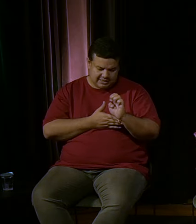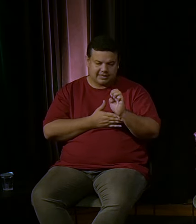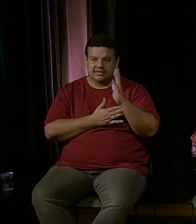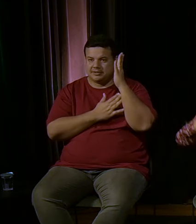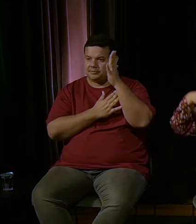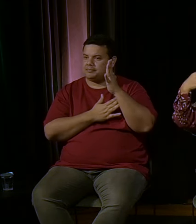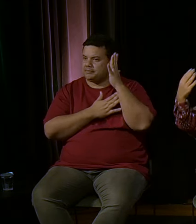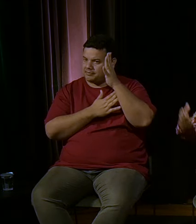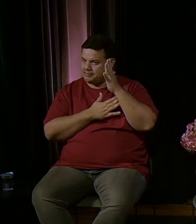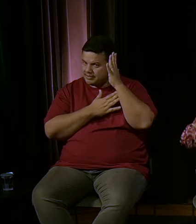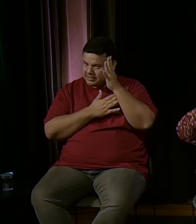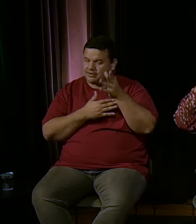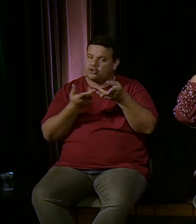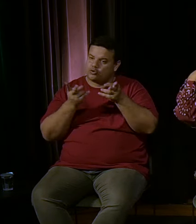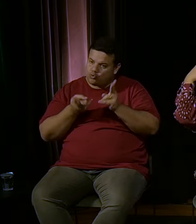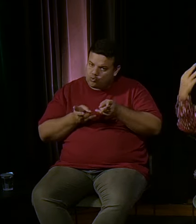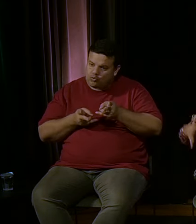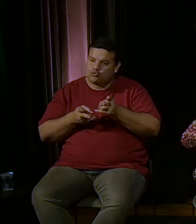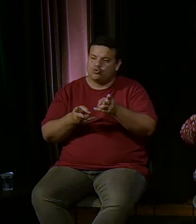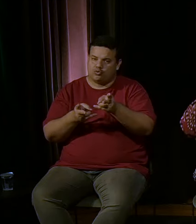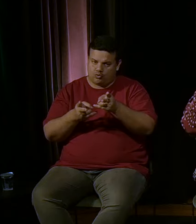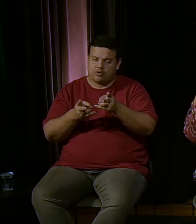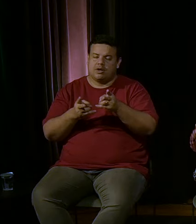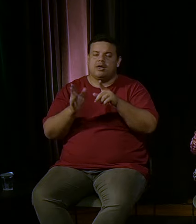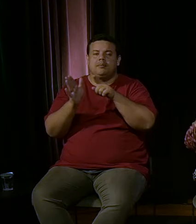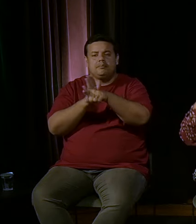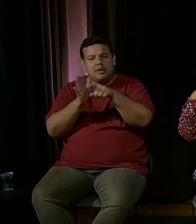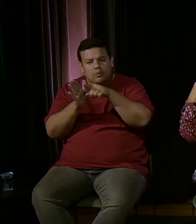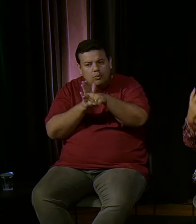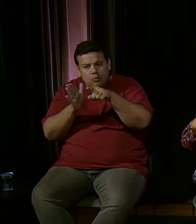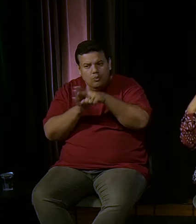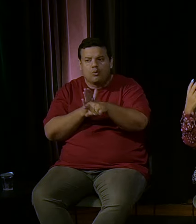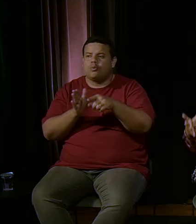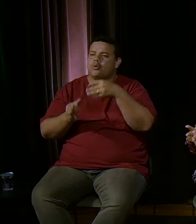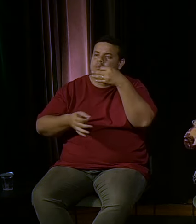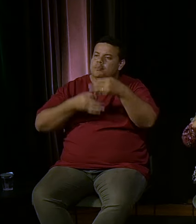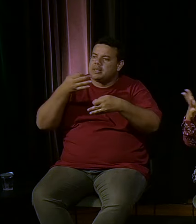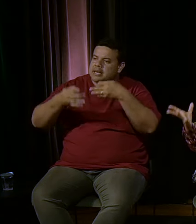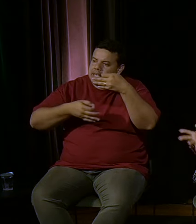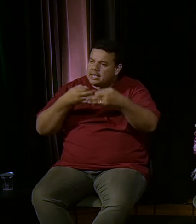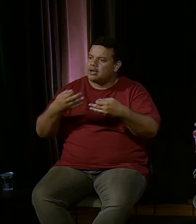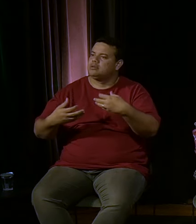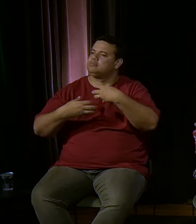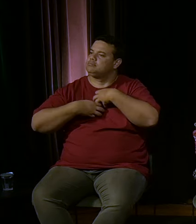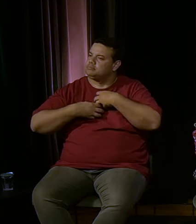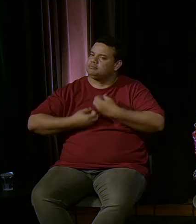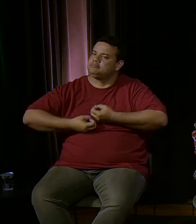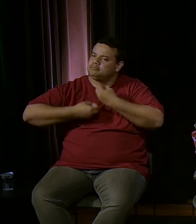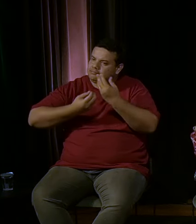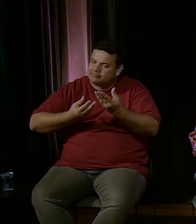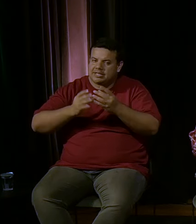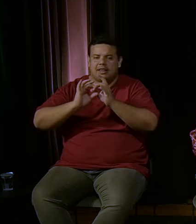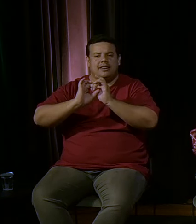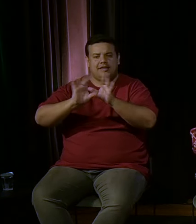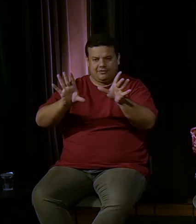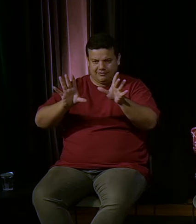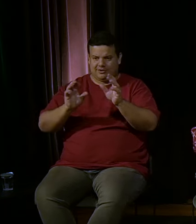palavra para a Karine e a gente continua, perguntas, questões, comentários, sensações são sempre bem-vindas, tá?